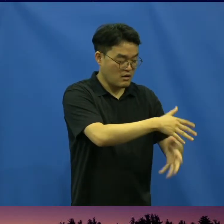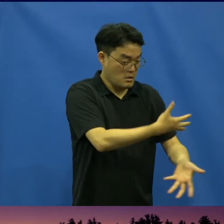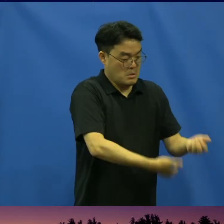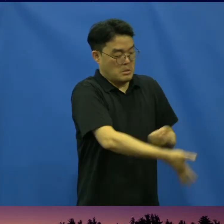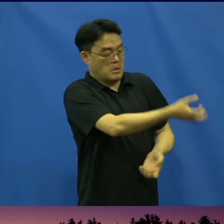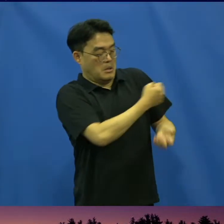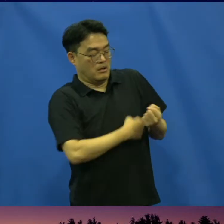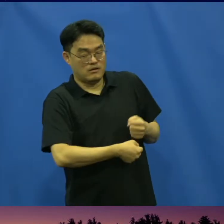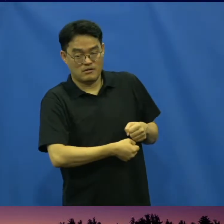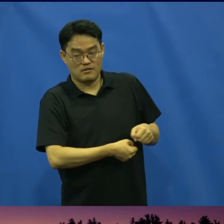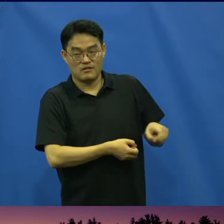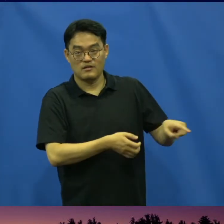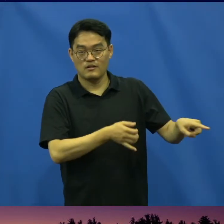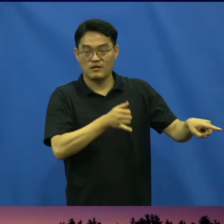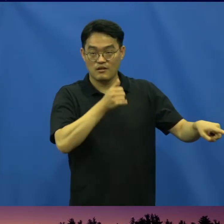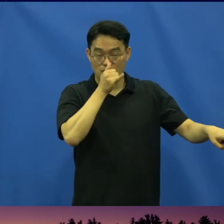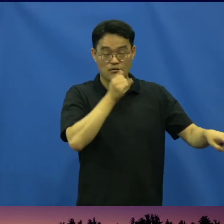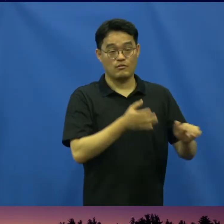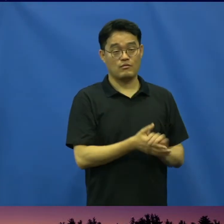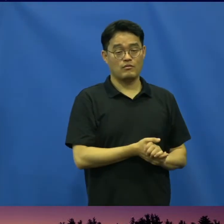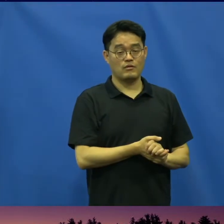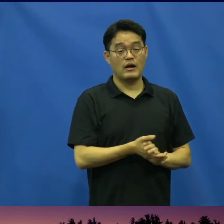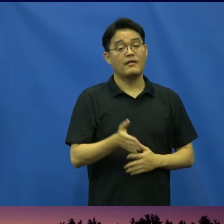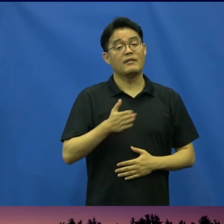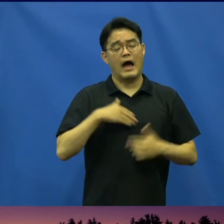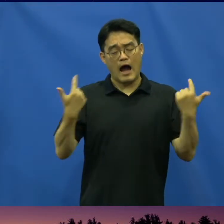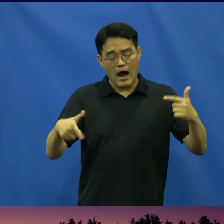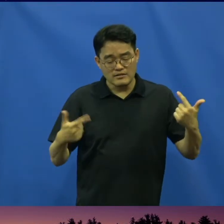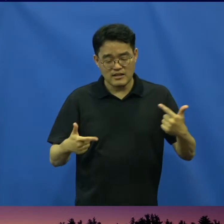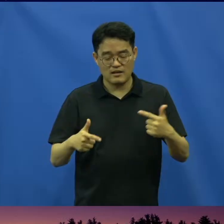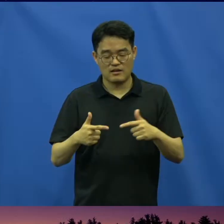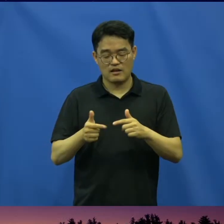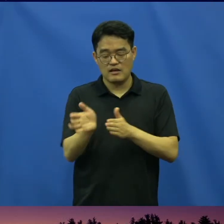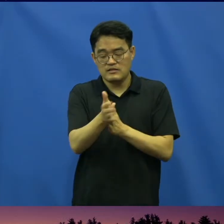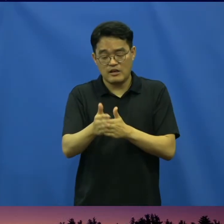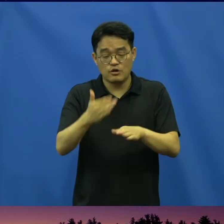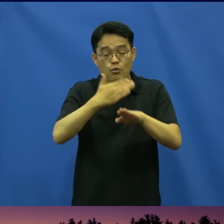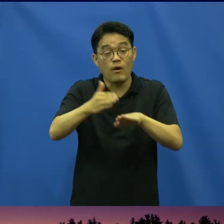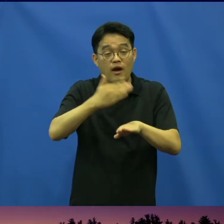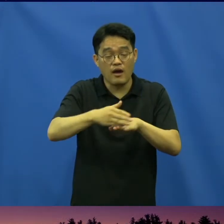생선회를 먹을 때마다 느껴요. 얘 너 왜 이렇게 잡혀가지고.